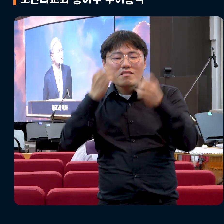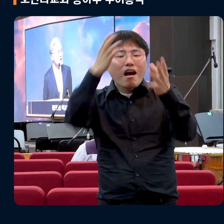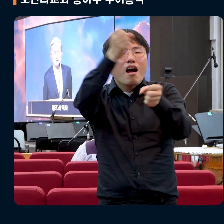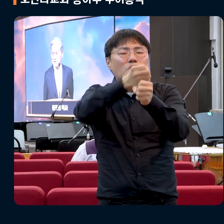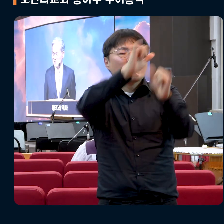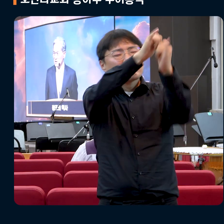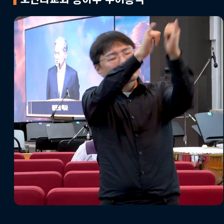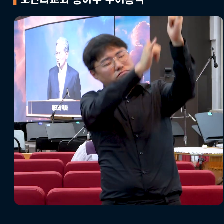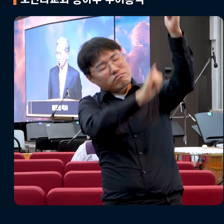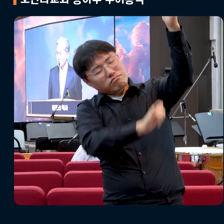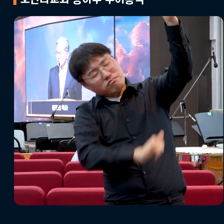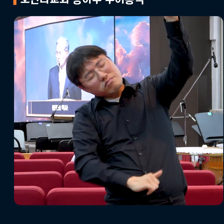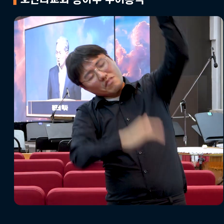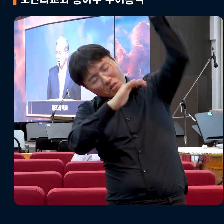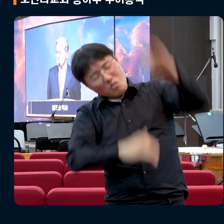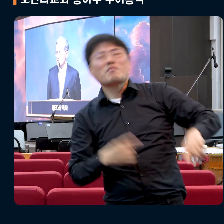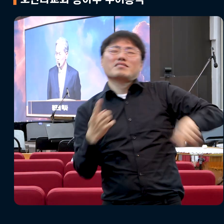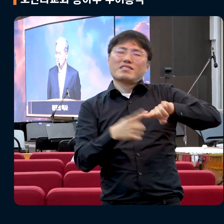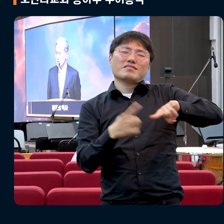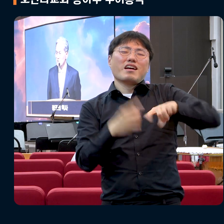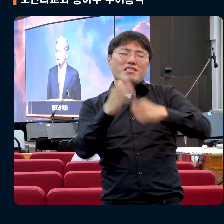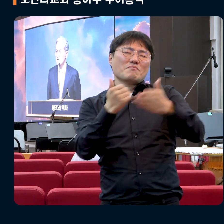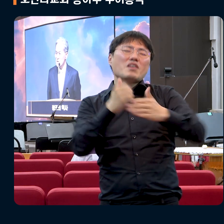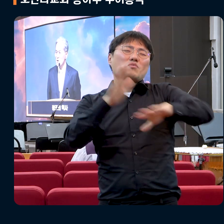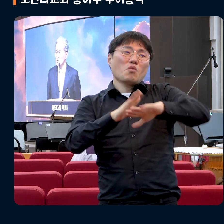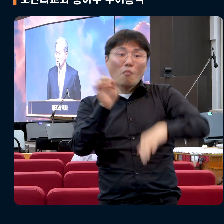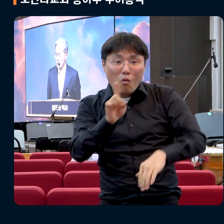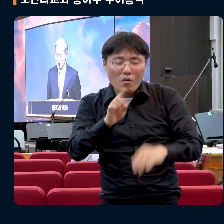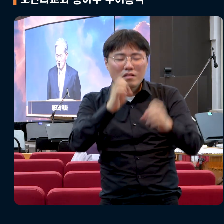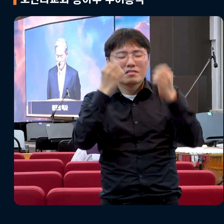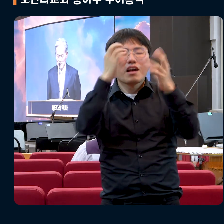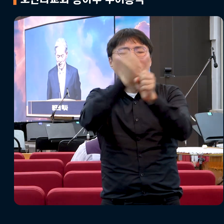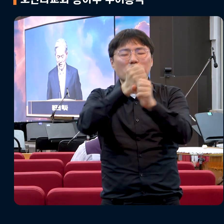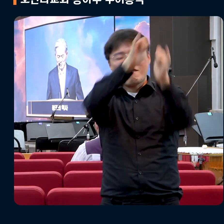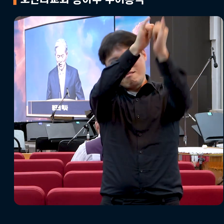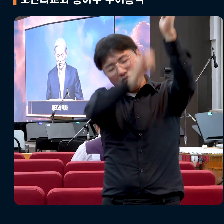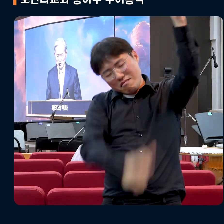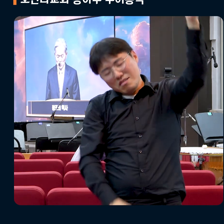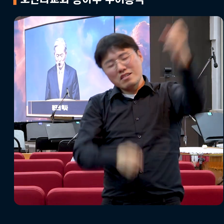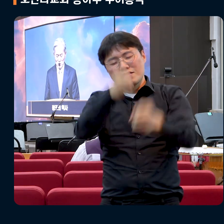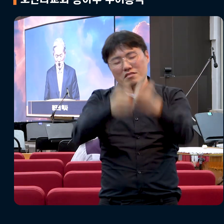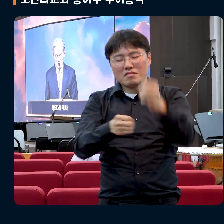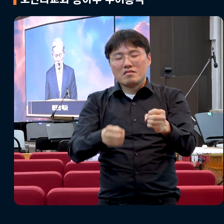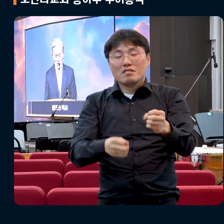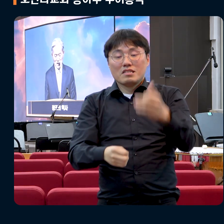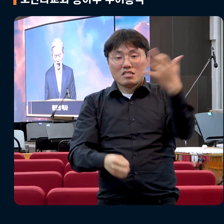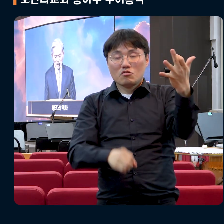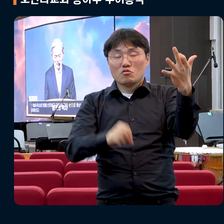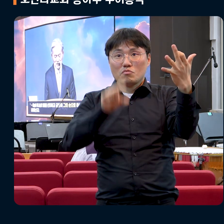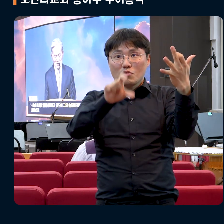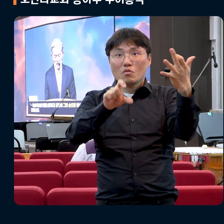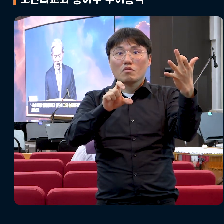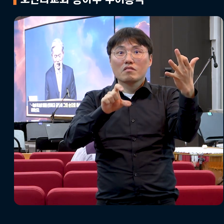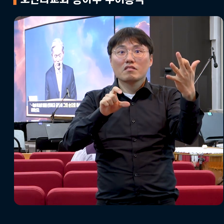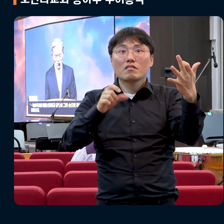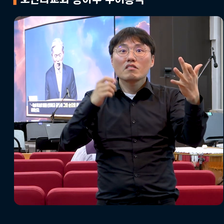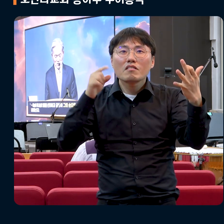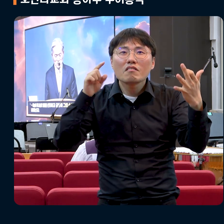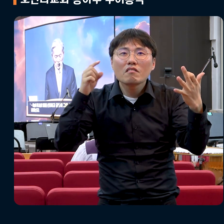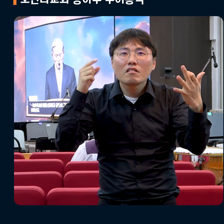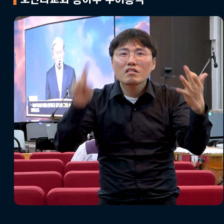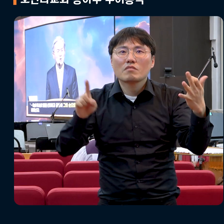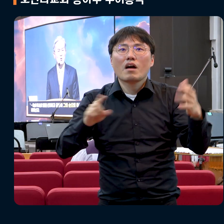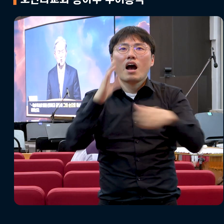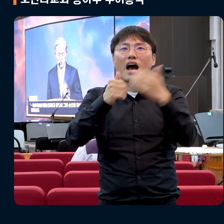창조의 역사를 이야기하죠. 하나님의 손, 이건 창조의 역사. 시편 19편 1절, 하늘이 하나님의